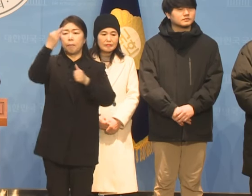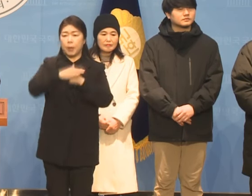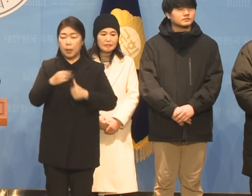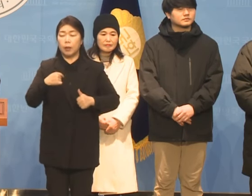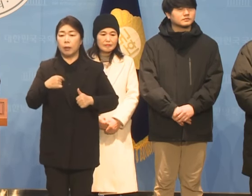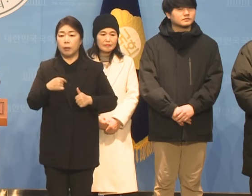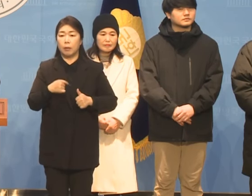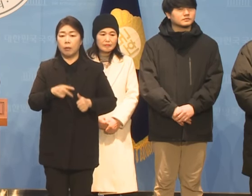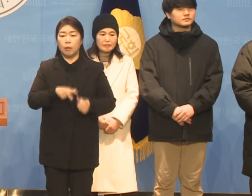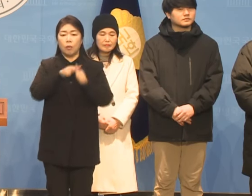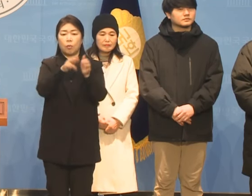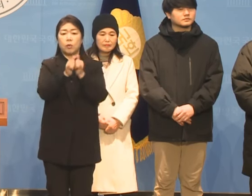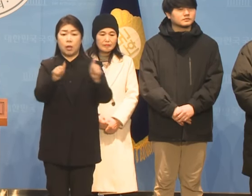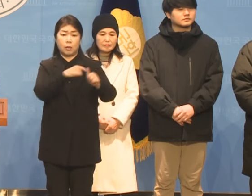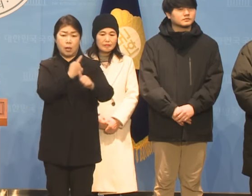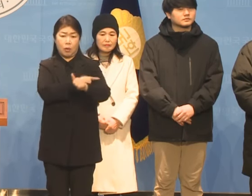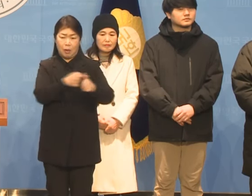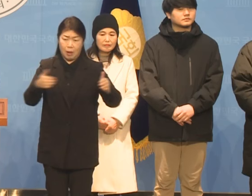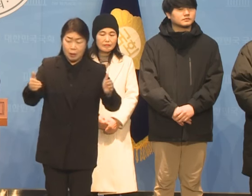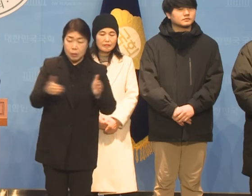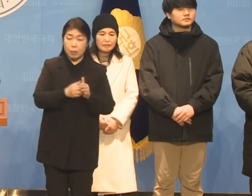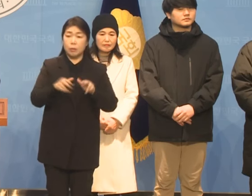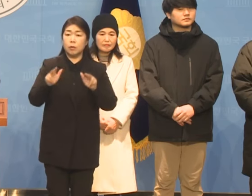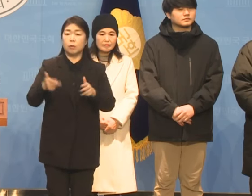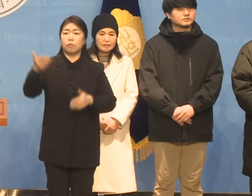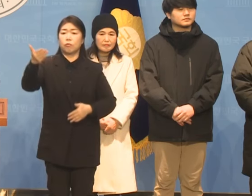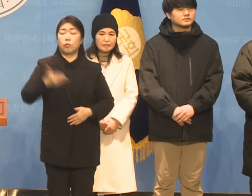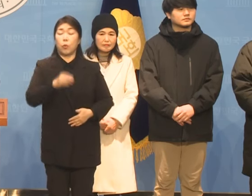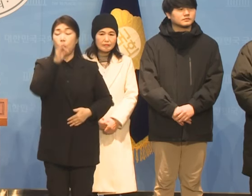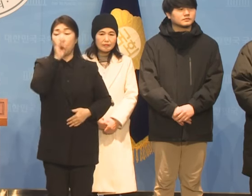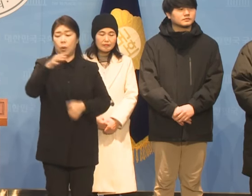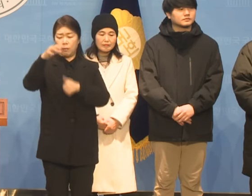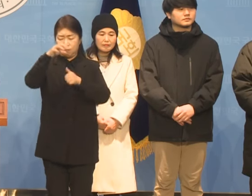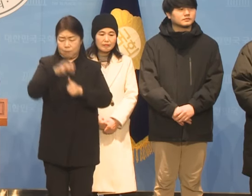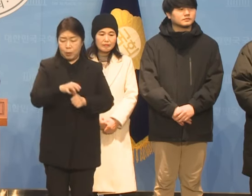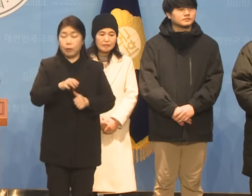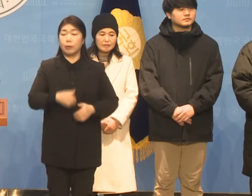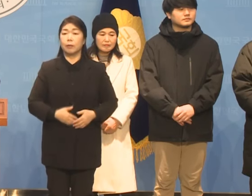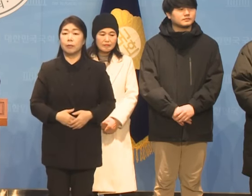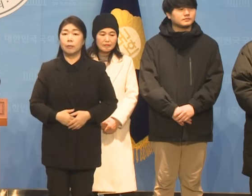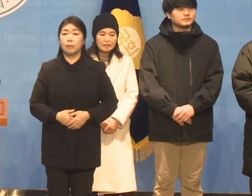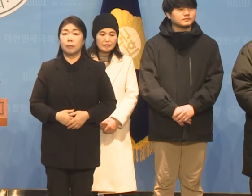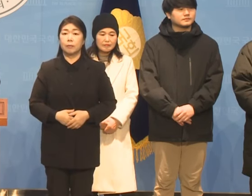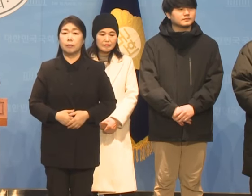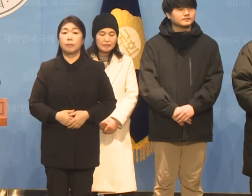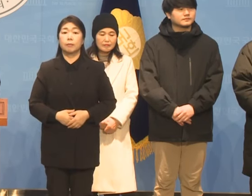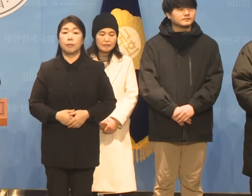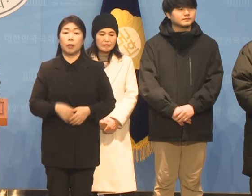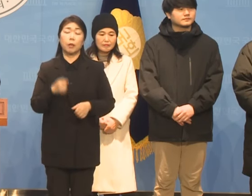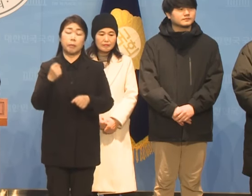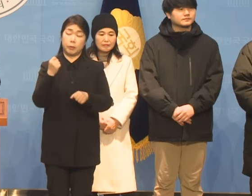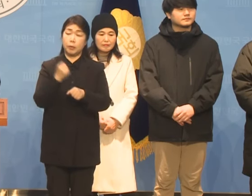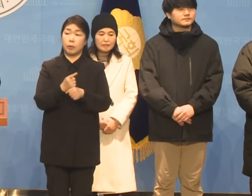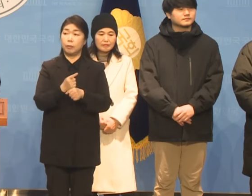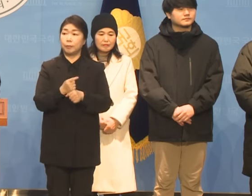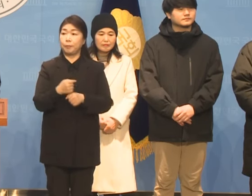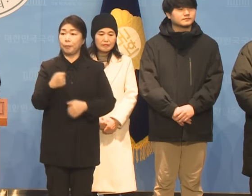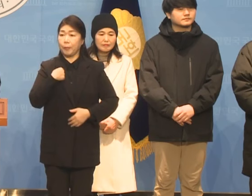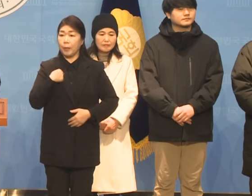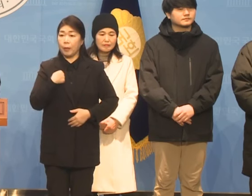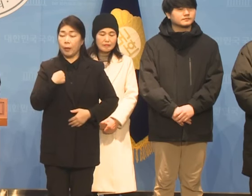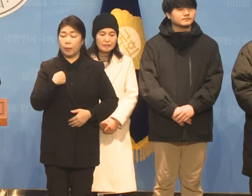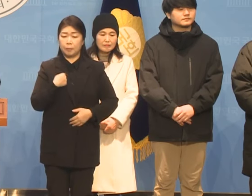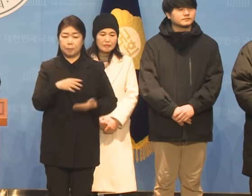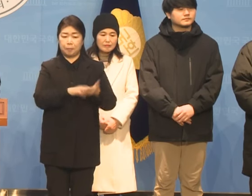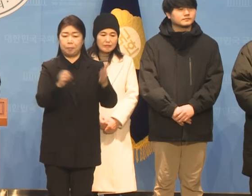예비 후보자 자격조차 지금까지 주지 않고 있습니다. 그리고 이미 저를 배제한